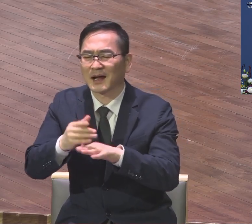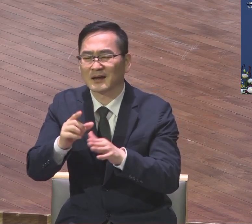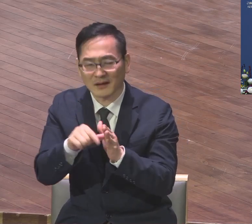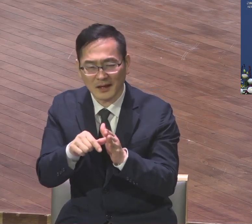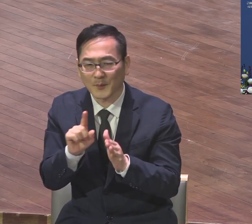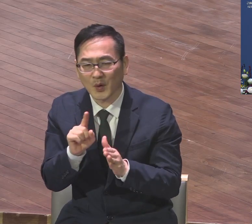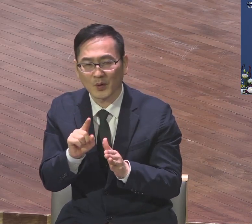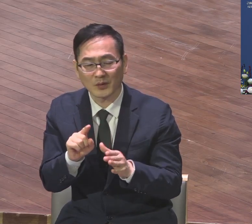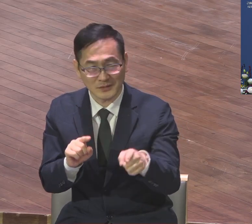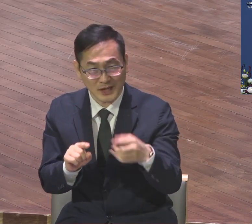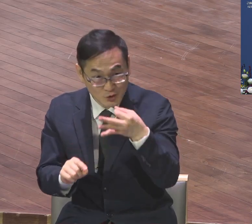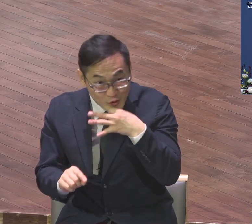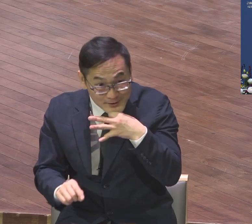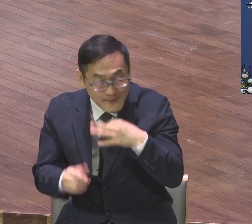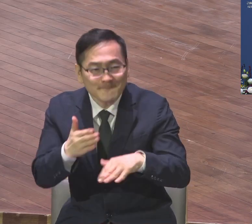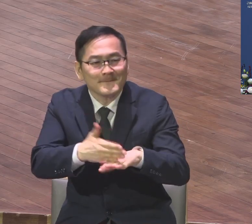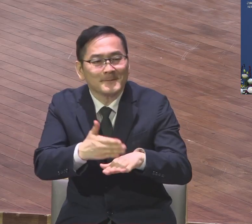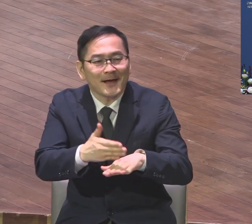무슨 유익이